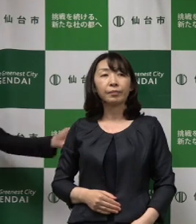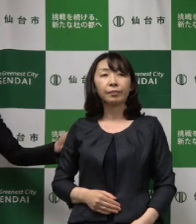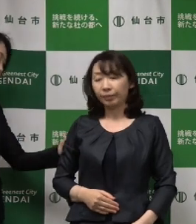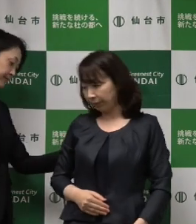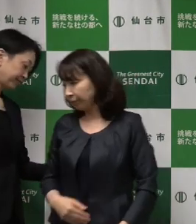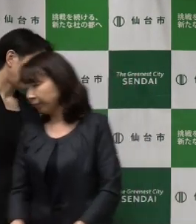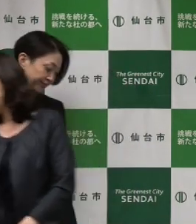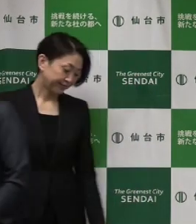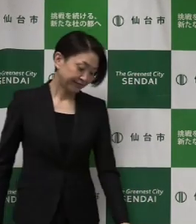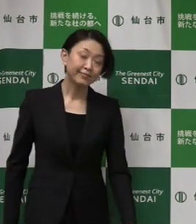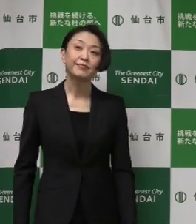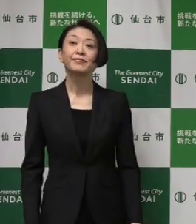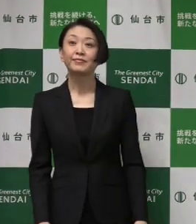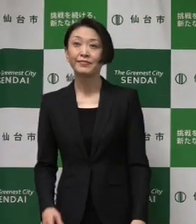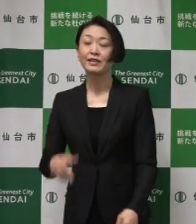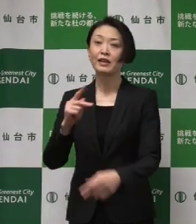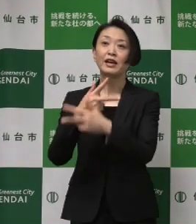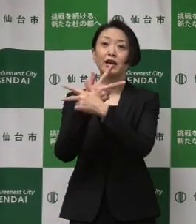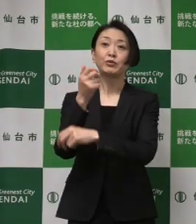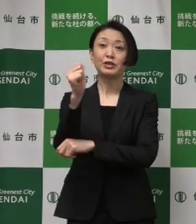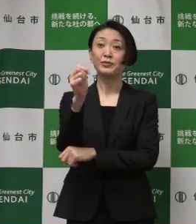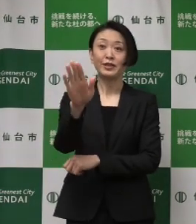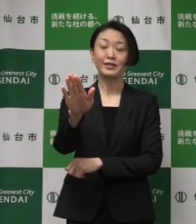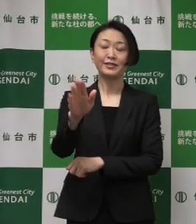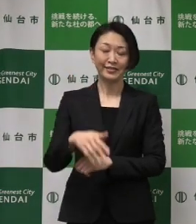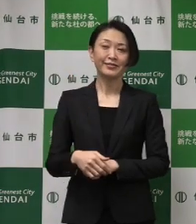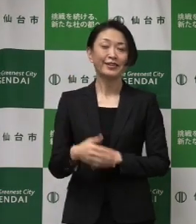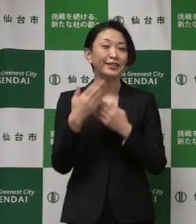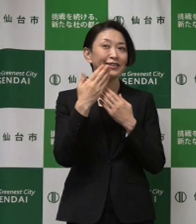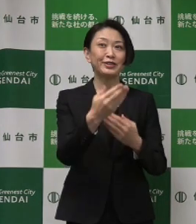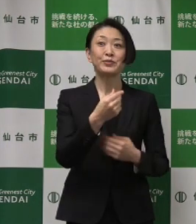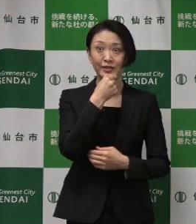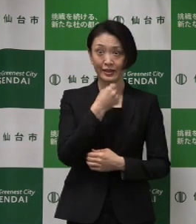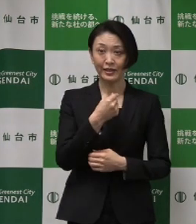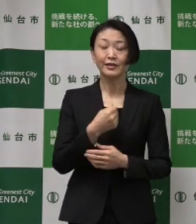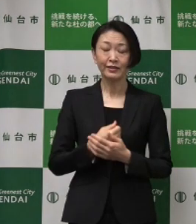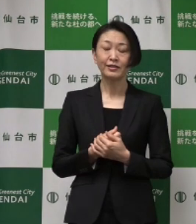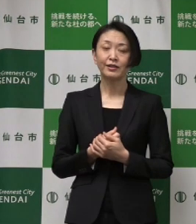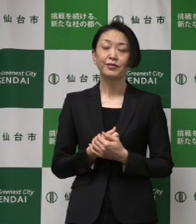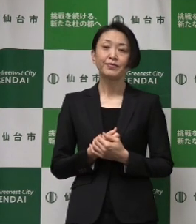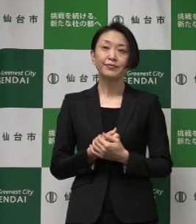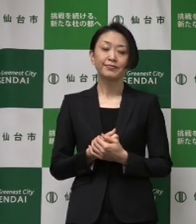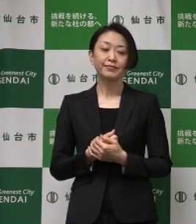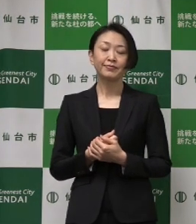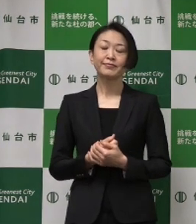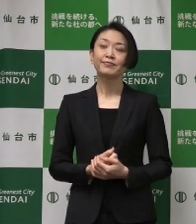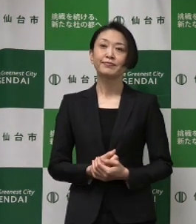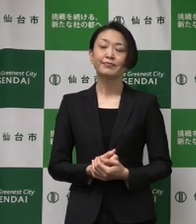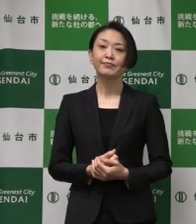各進行係です。よろしくお願いします。すみません、ちょっと後ろの方の資料まで読み込めていないんですけれども、